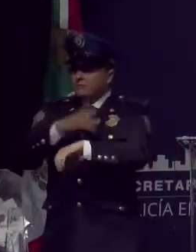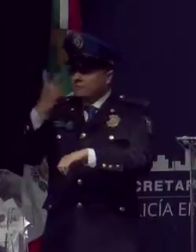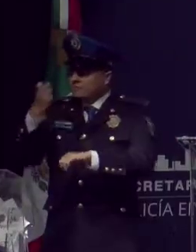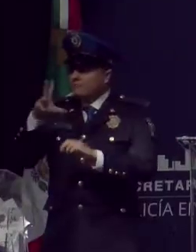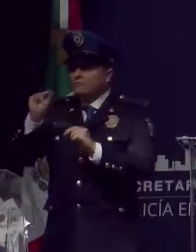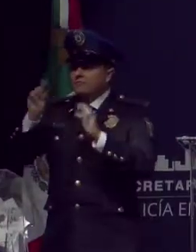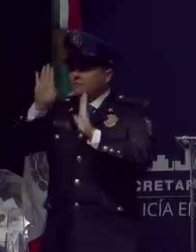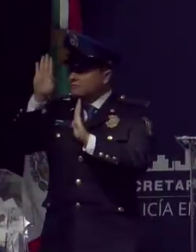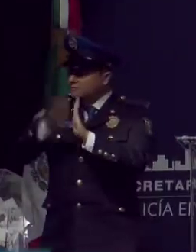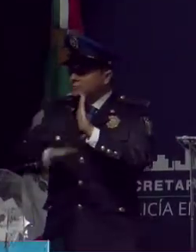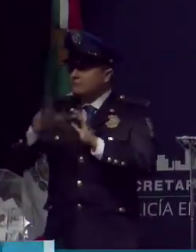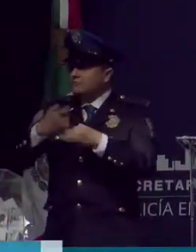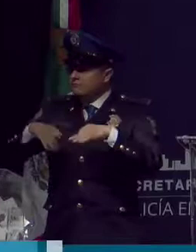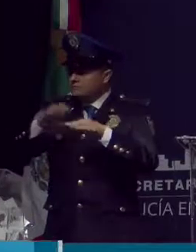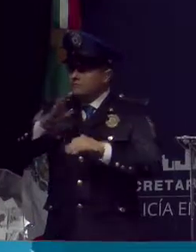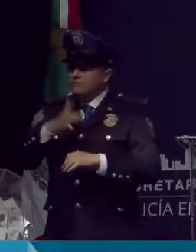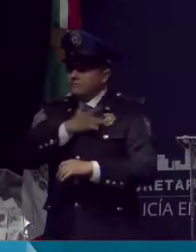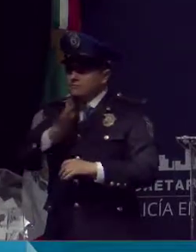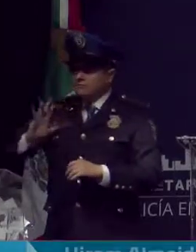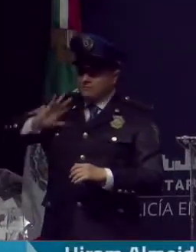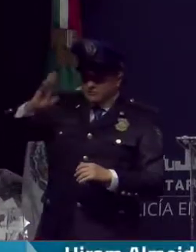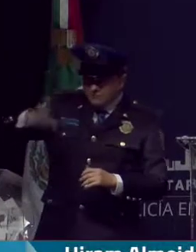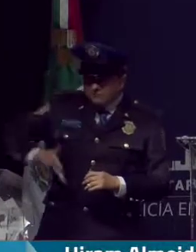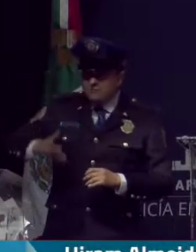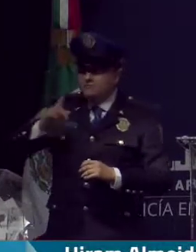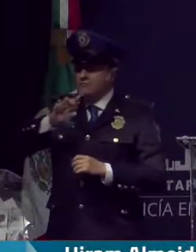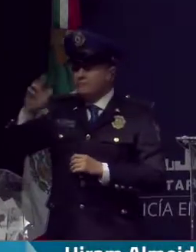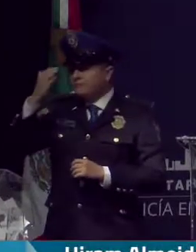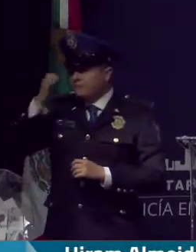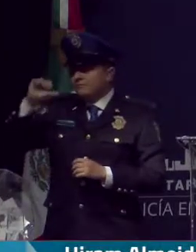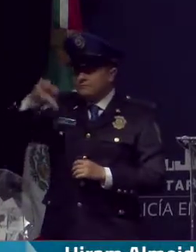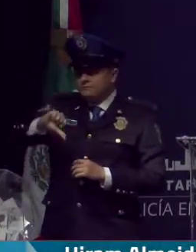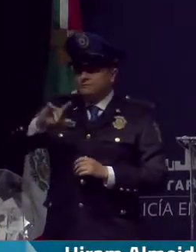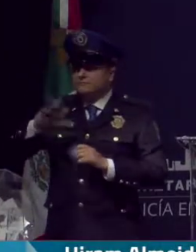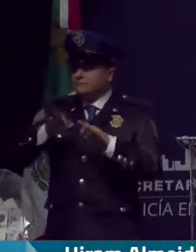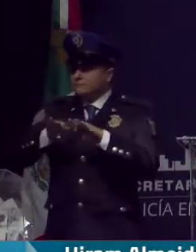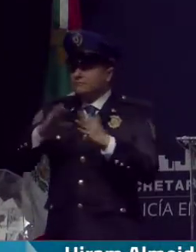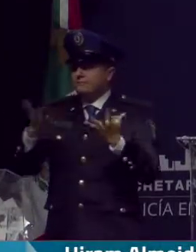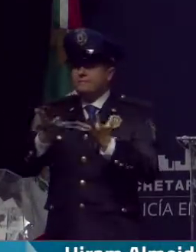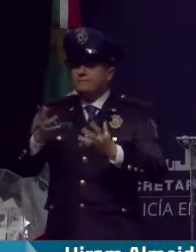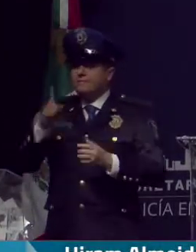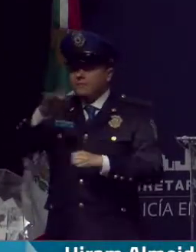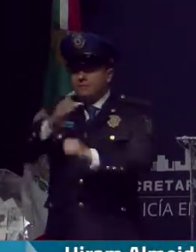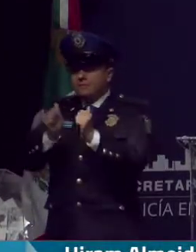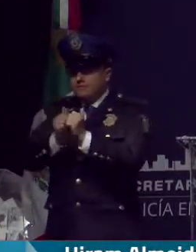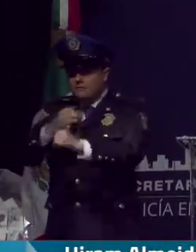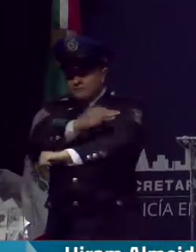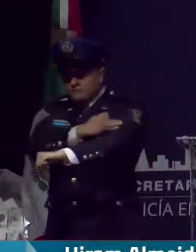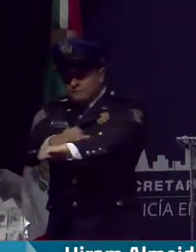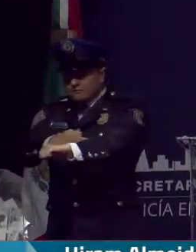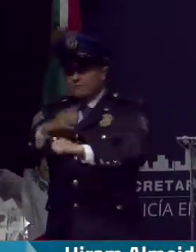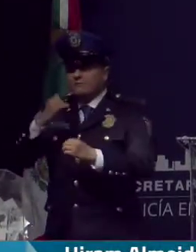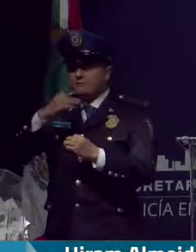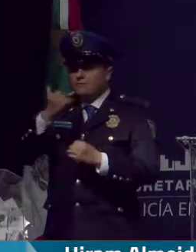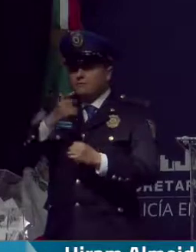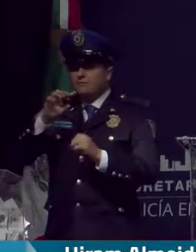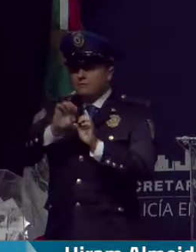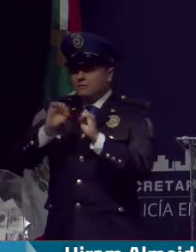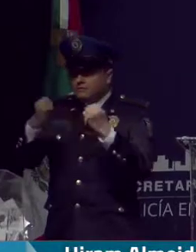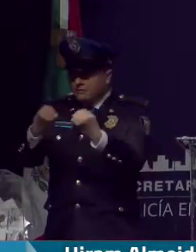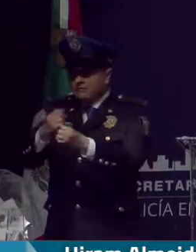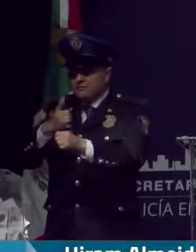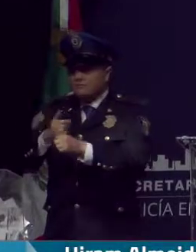Para nosotros es un gran orgullo reconocer hoy lo que ustedes hacen por sus familias y por la